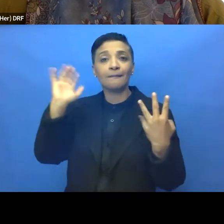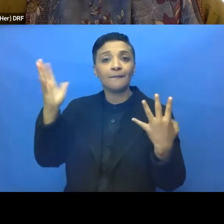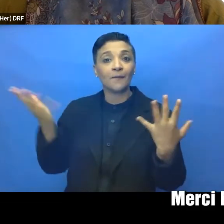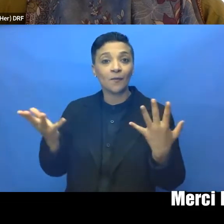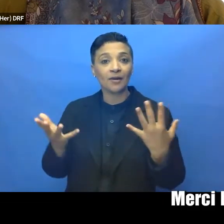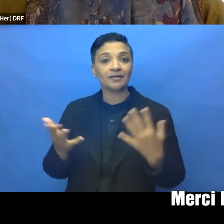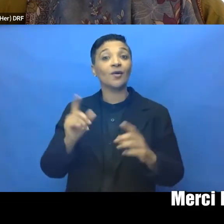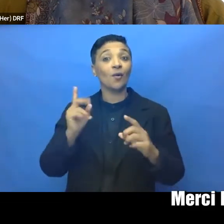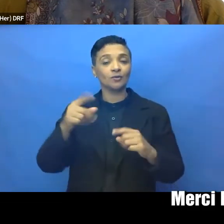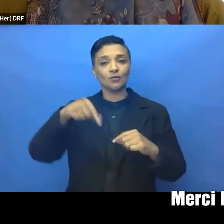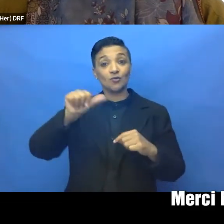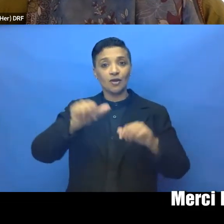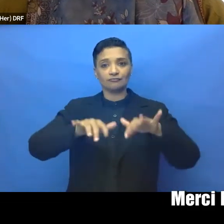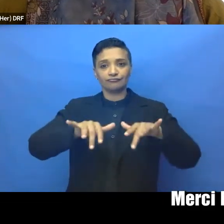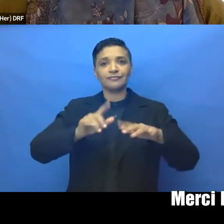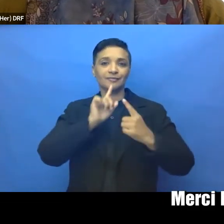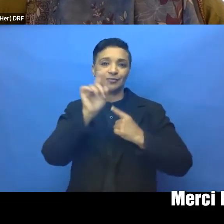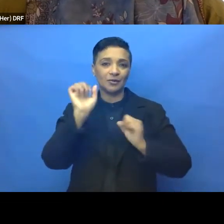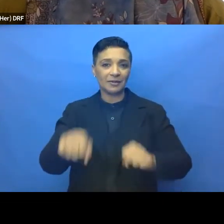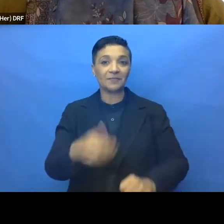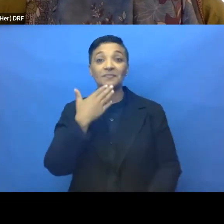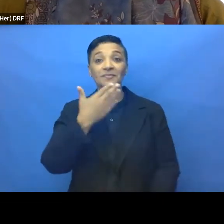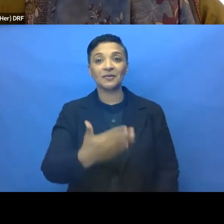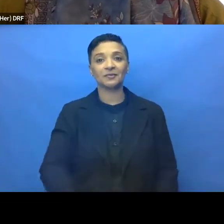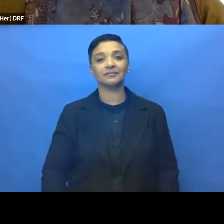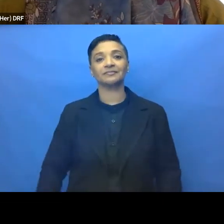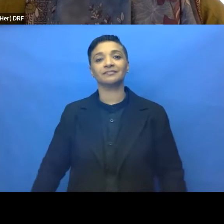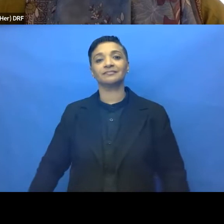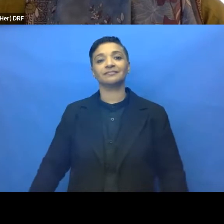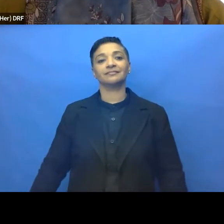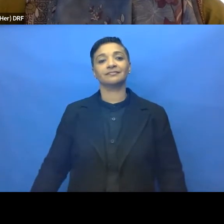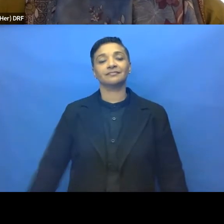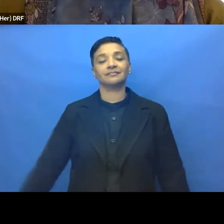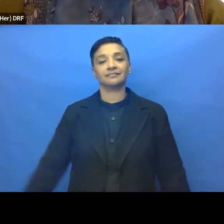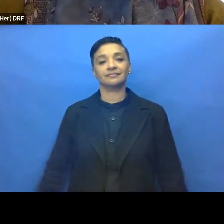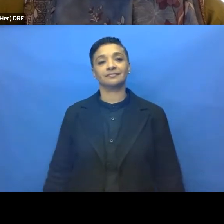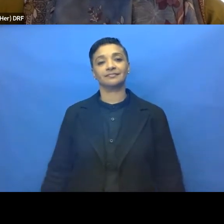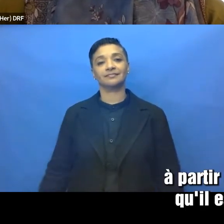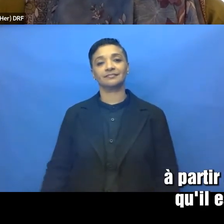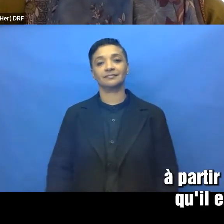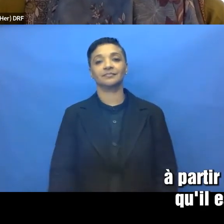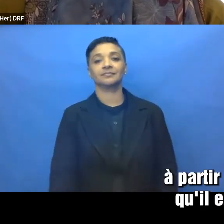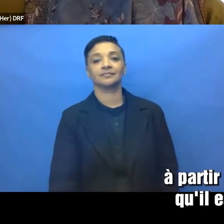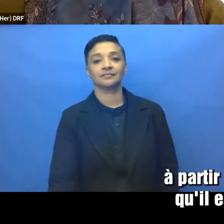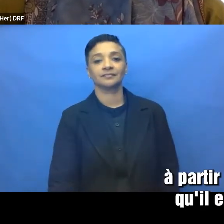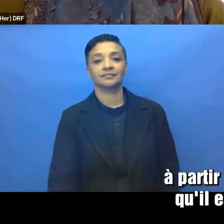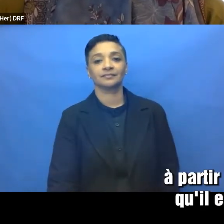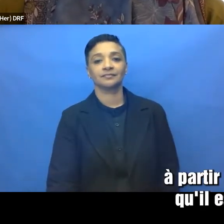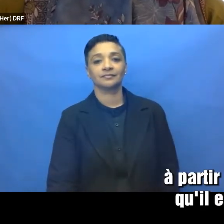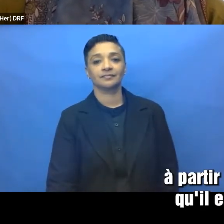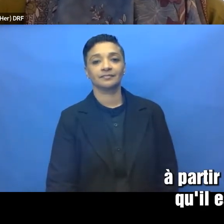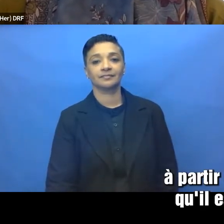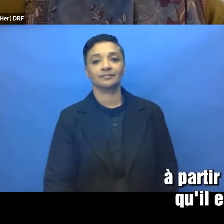initiatives que nous sommes en train de mettre en place. Merci beaucoup. Merci beaucoup, Cheryl.